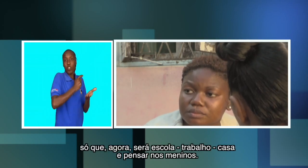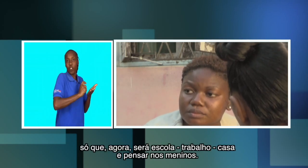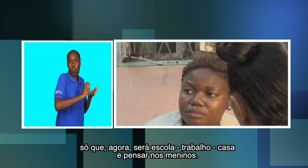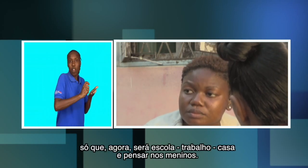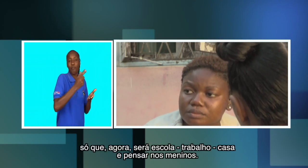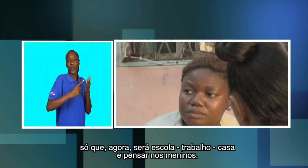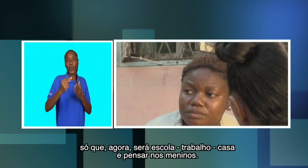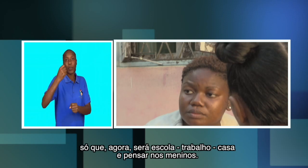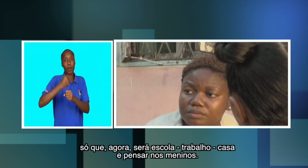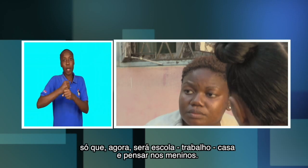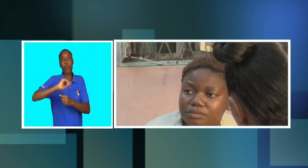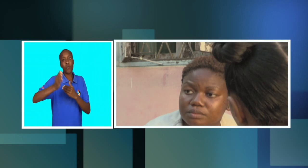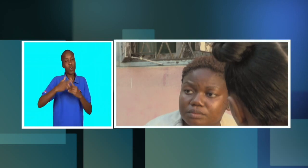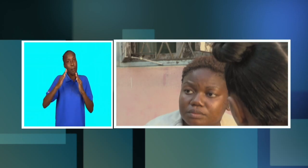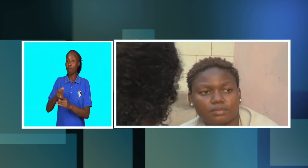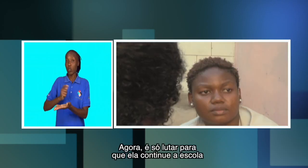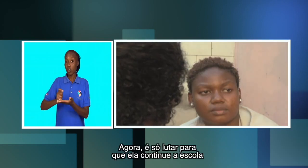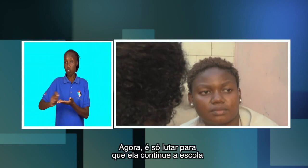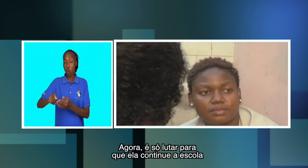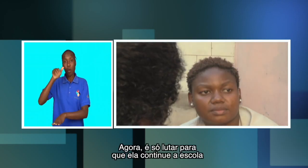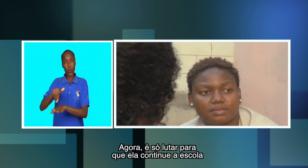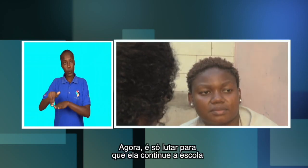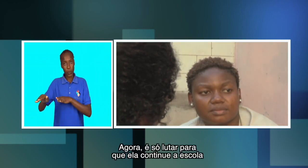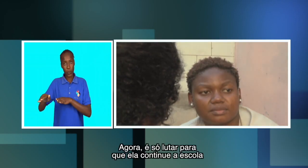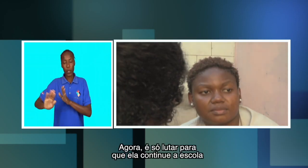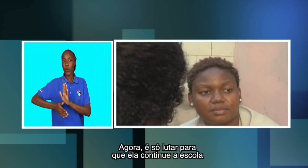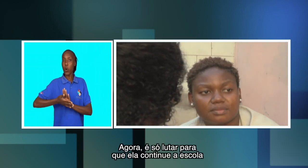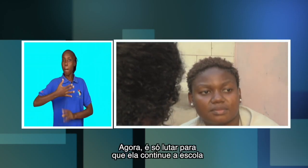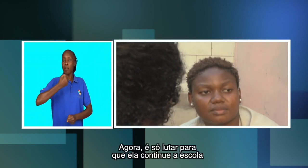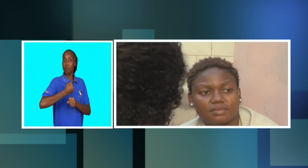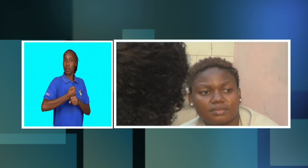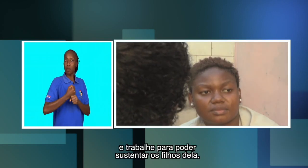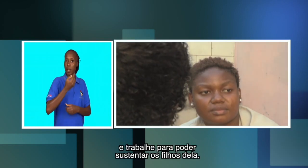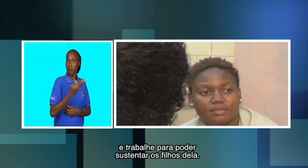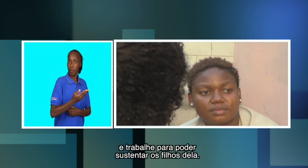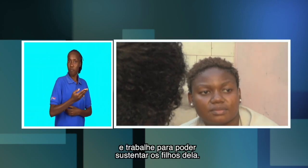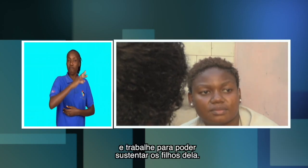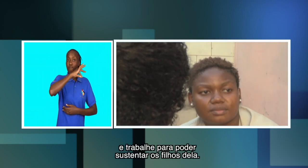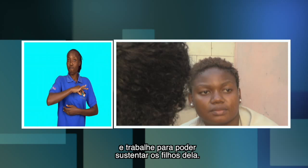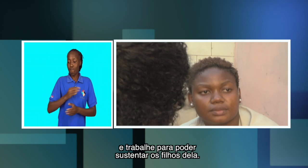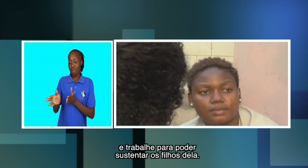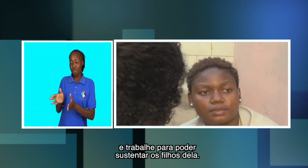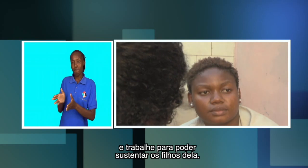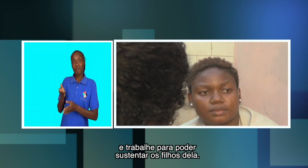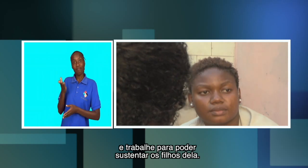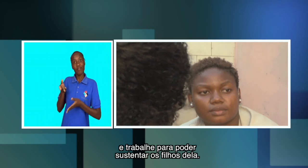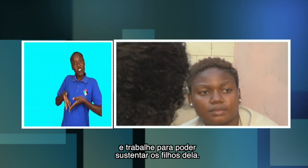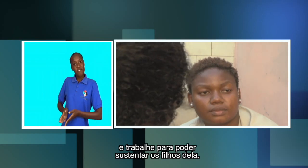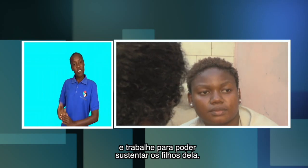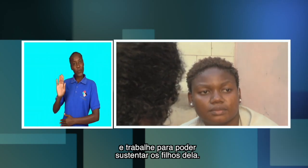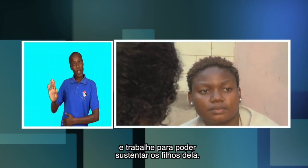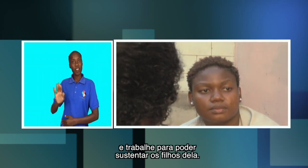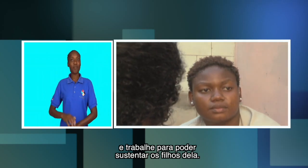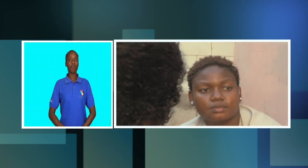e casa. E pensar, agora é só o lugar que ela continua a escola e trabalhar para poder